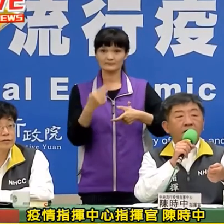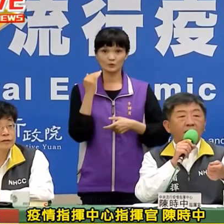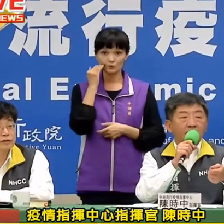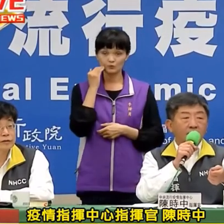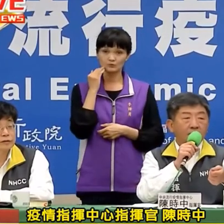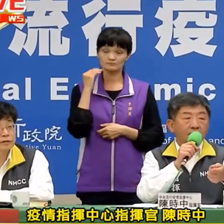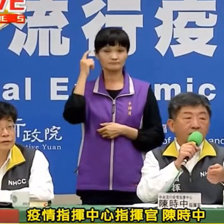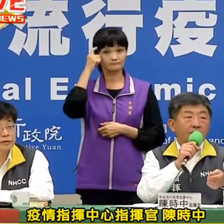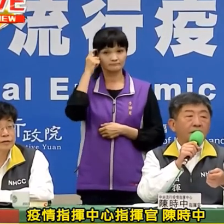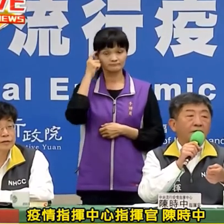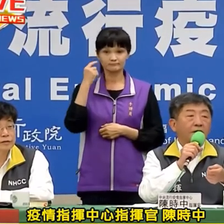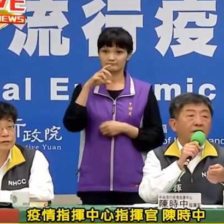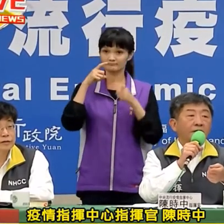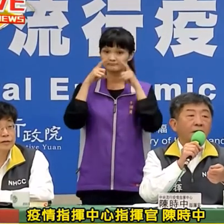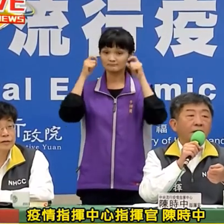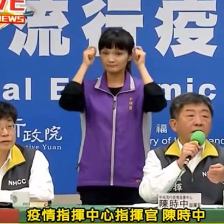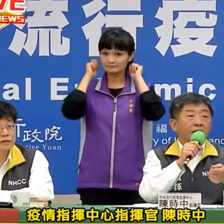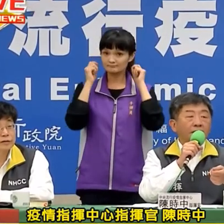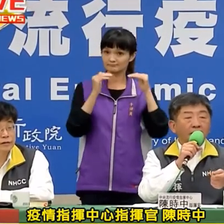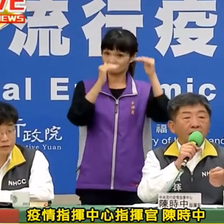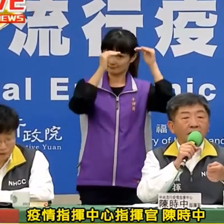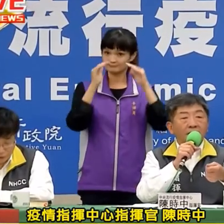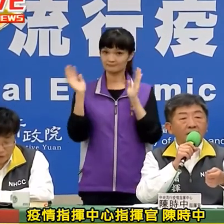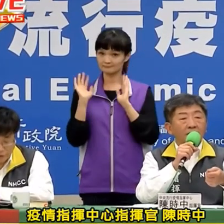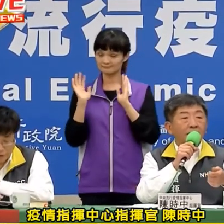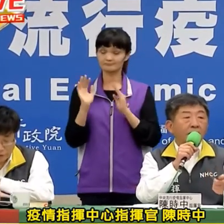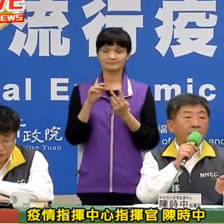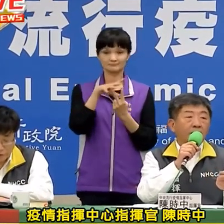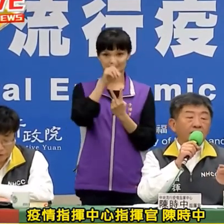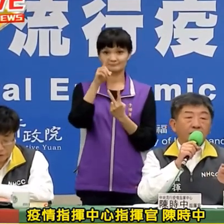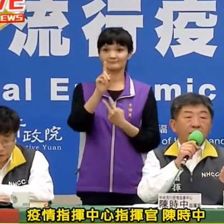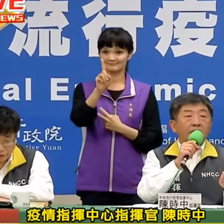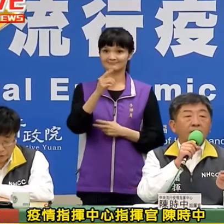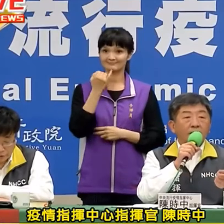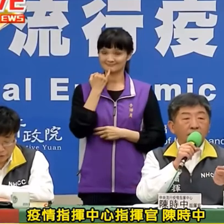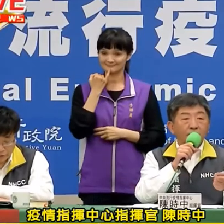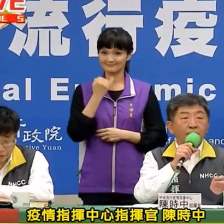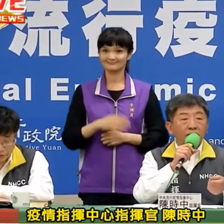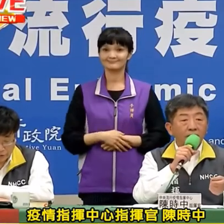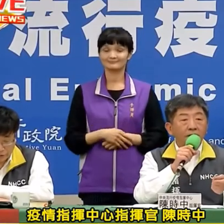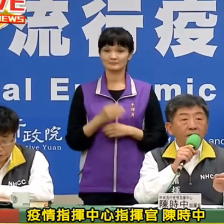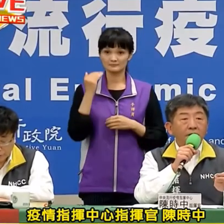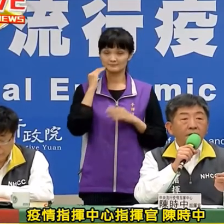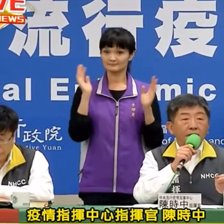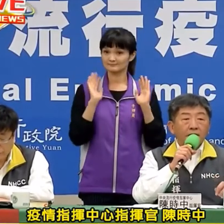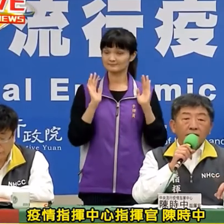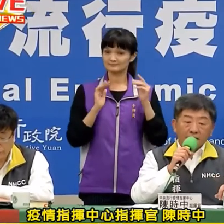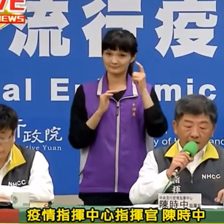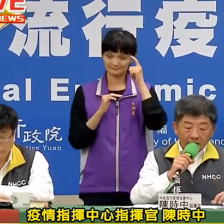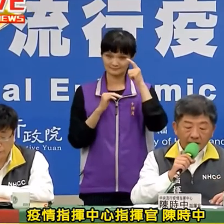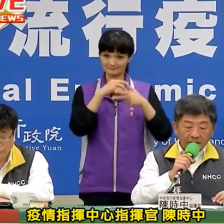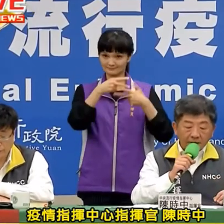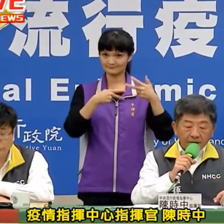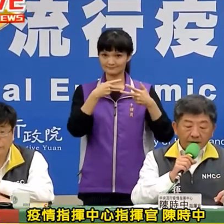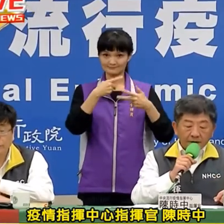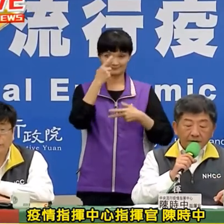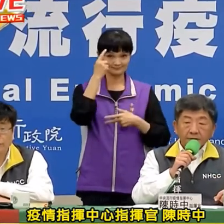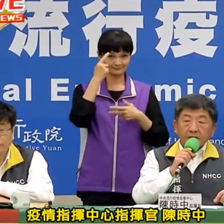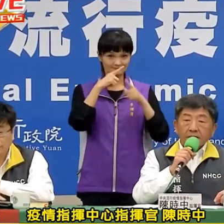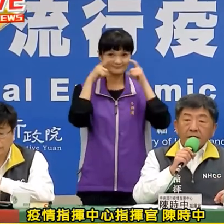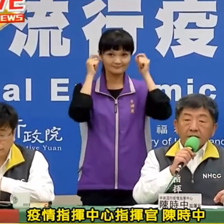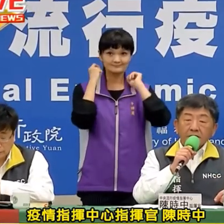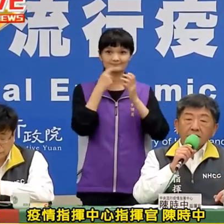就是可以拿小孩口罩10片2个礼拜，你要买大人的，好，就2个礼拜9片。好，那另外